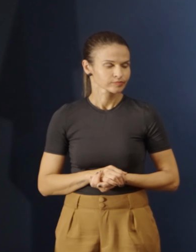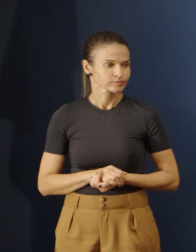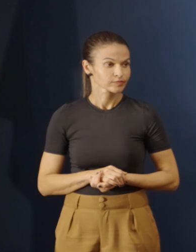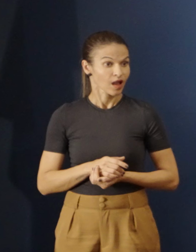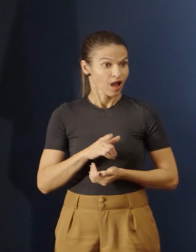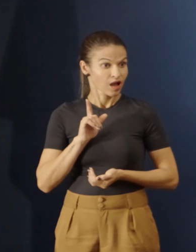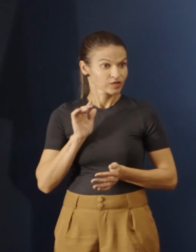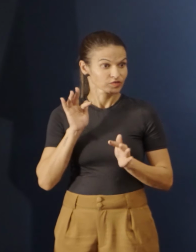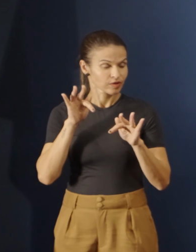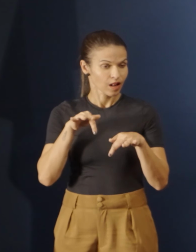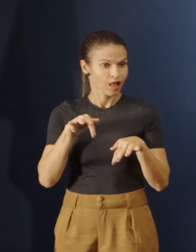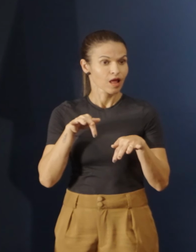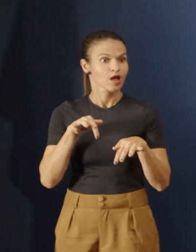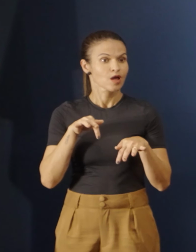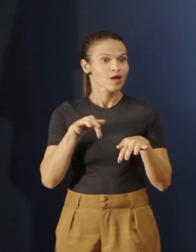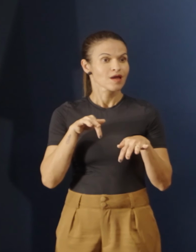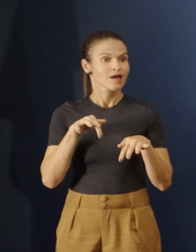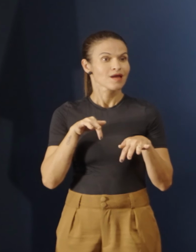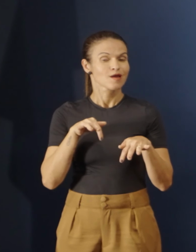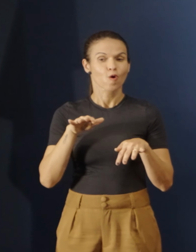Antes de terminar, eu prometi a Flávia.